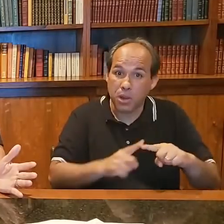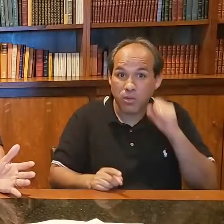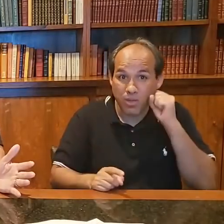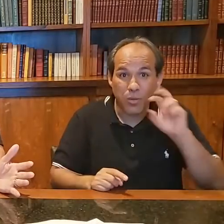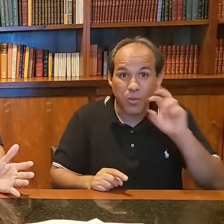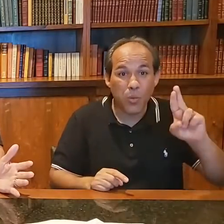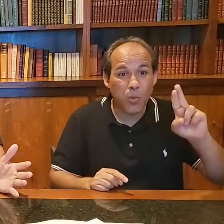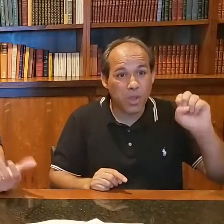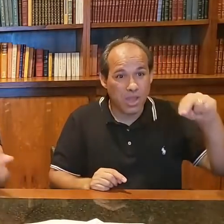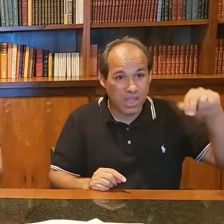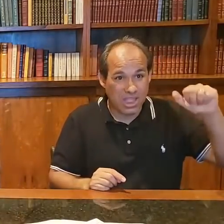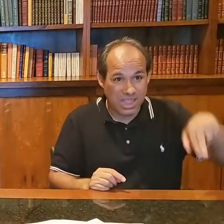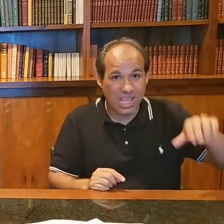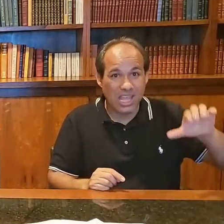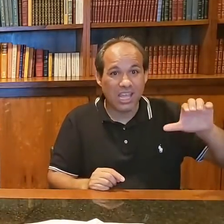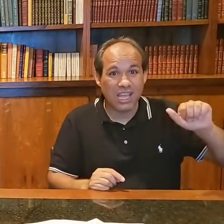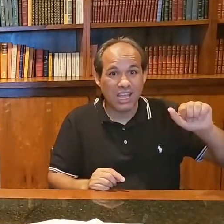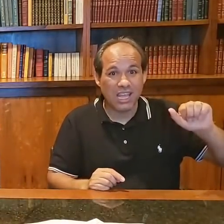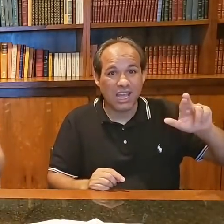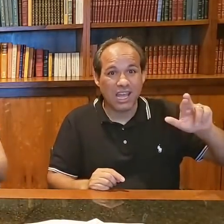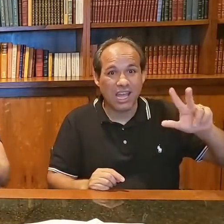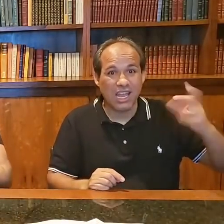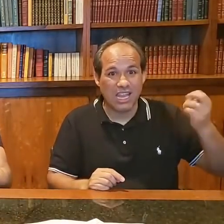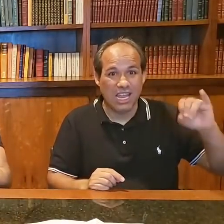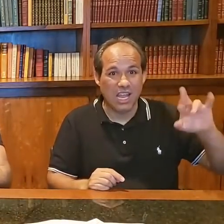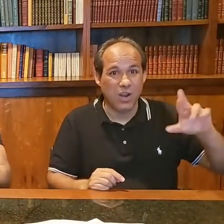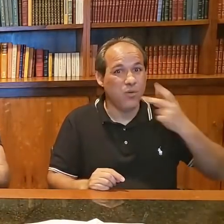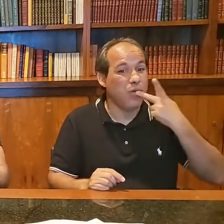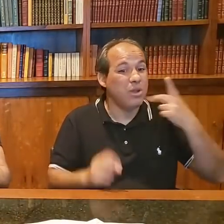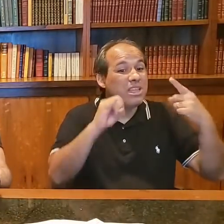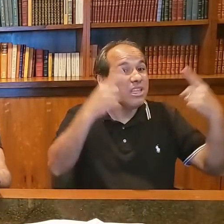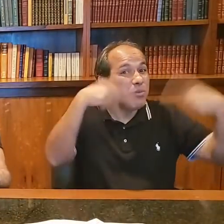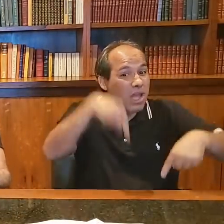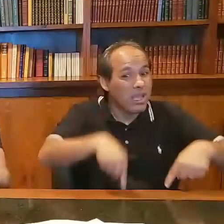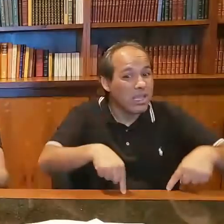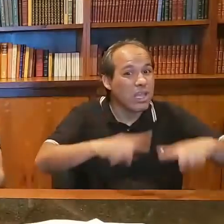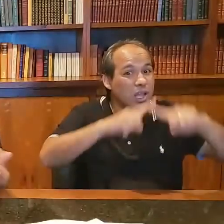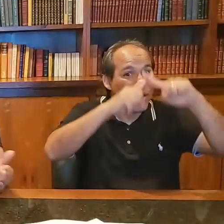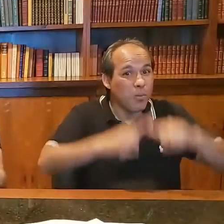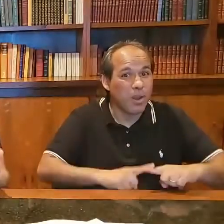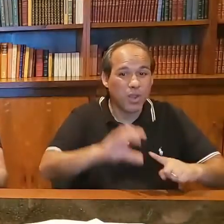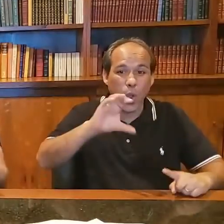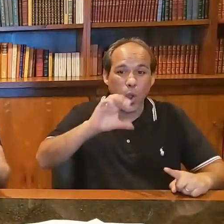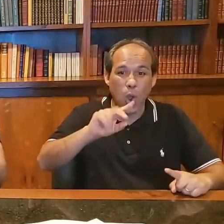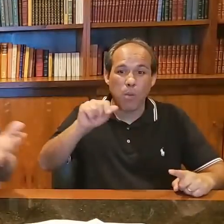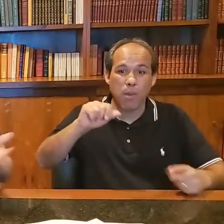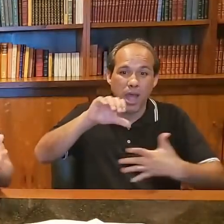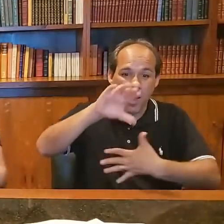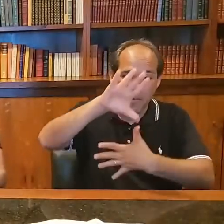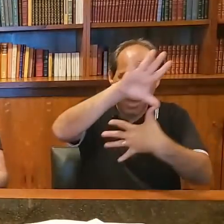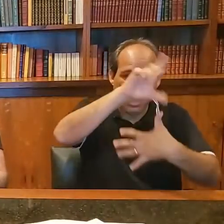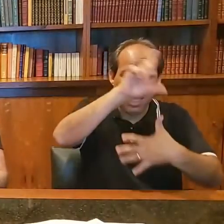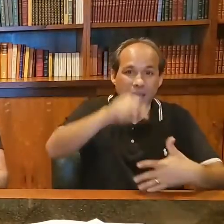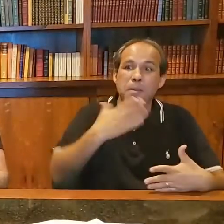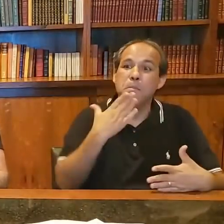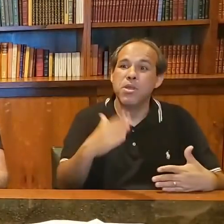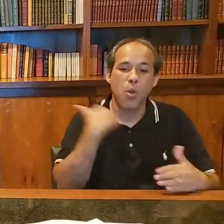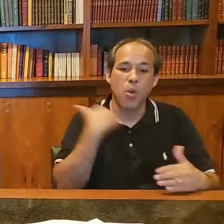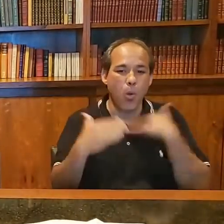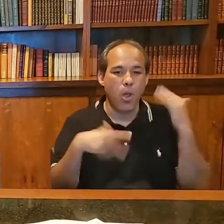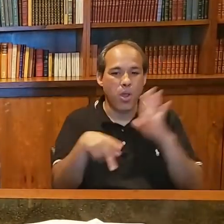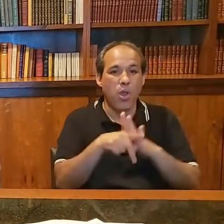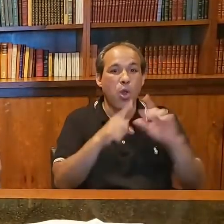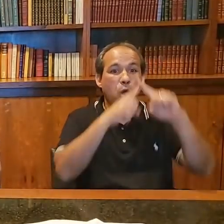Calheiros falou que disputar aqui a Copa América é pedir para morrer gente. É